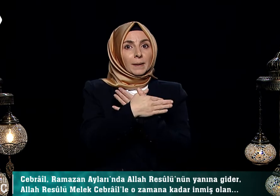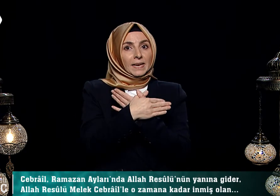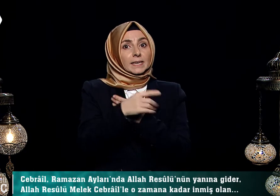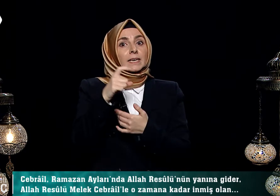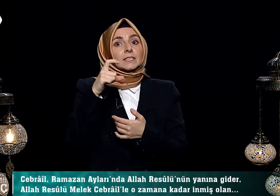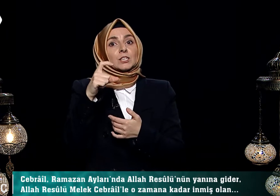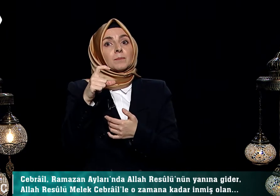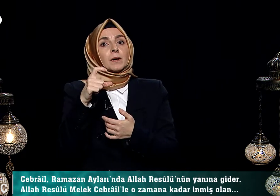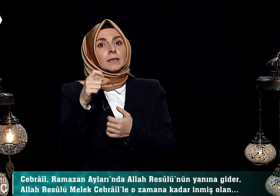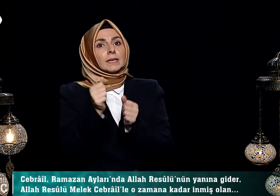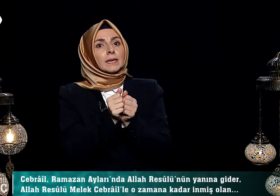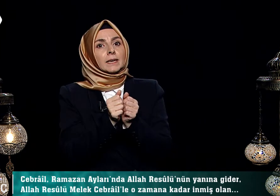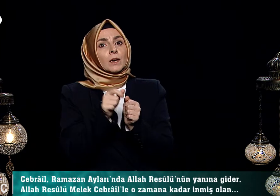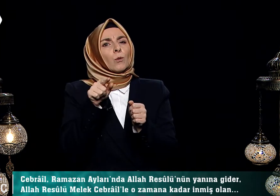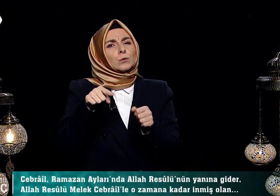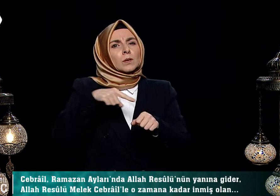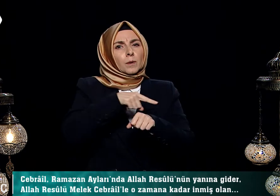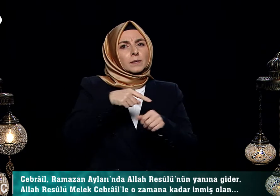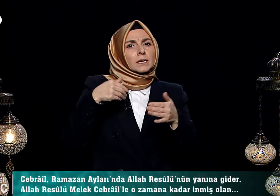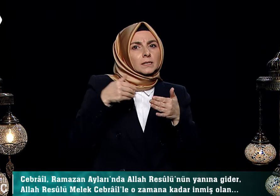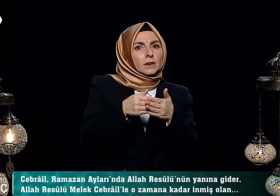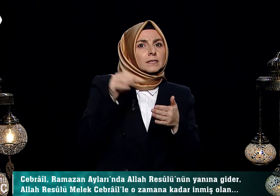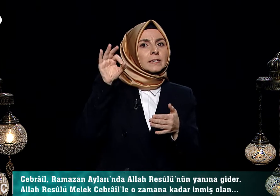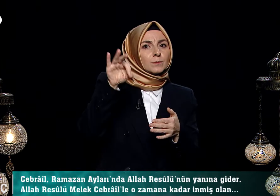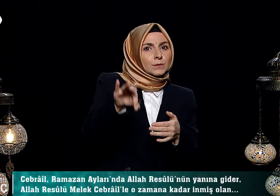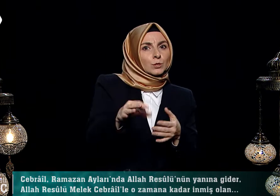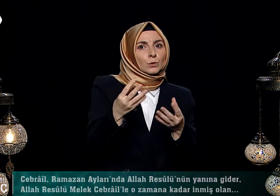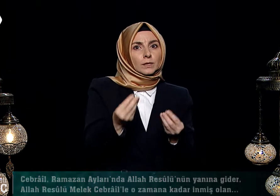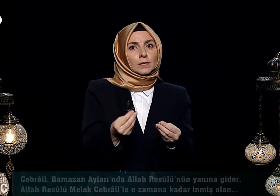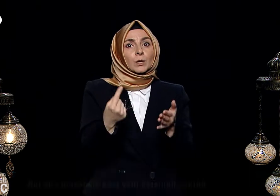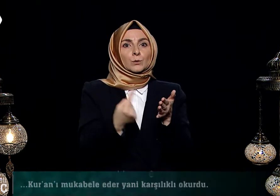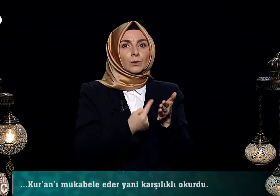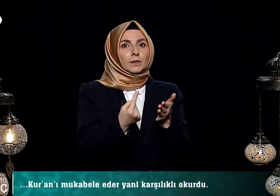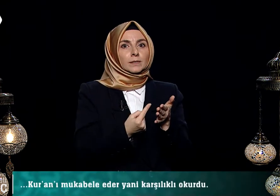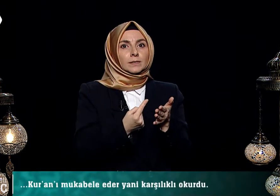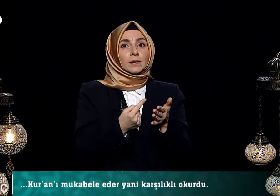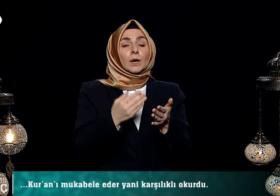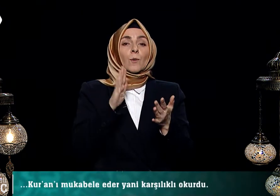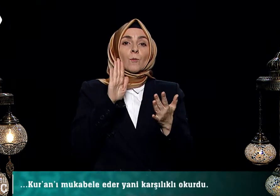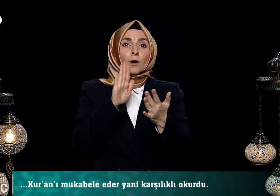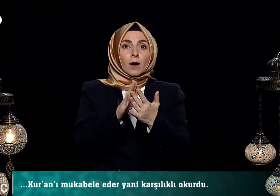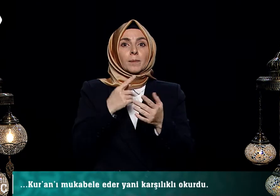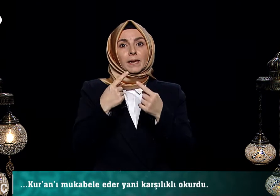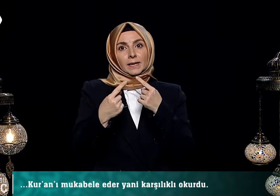melek Cebrail'le o zamana kadar inmiş olan Kur'an'ı mukabele